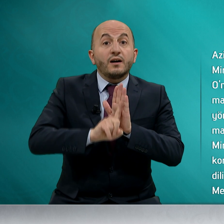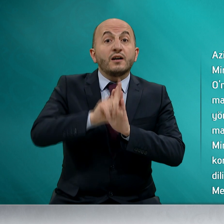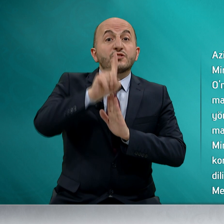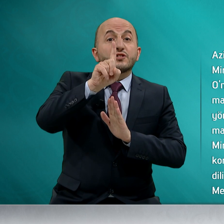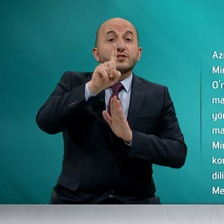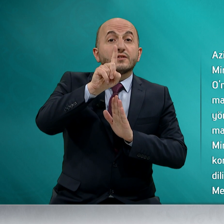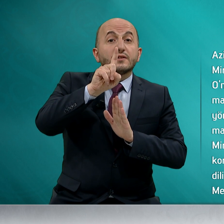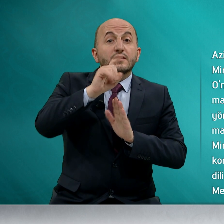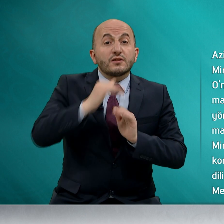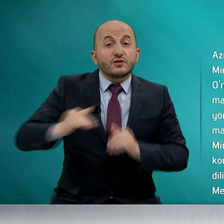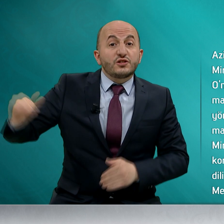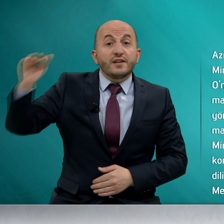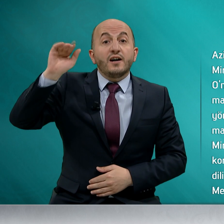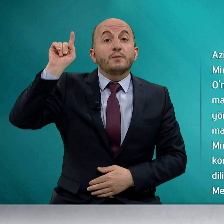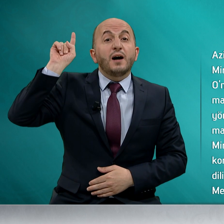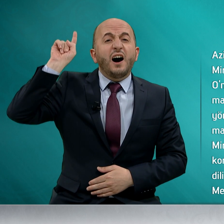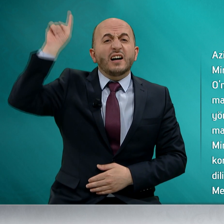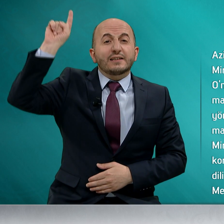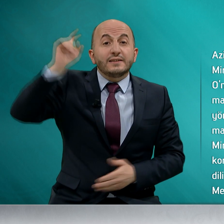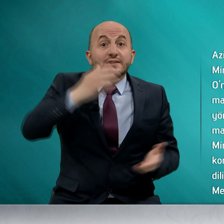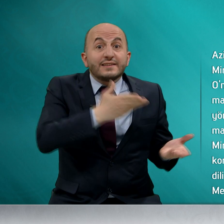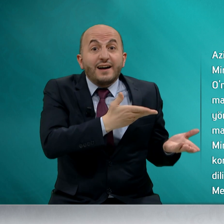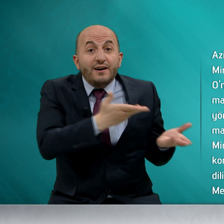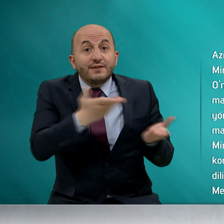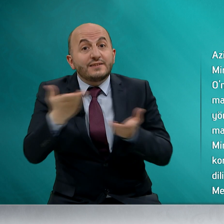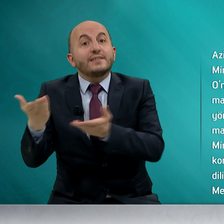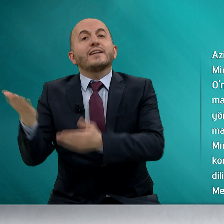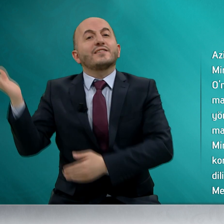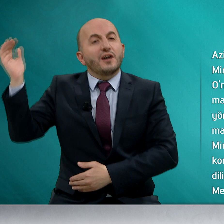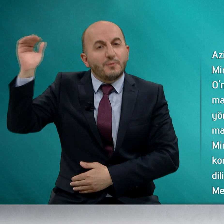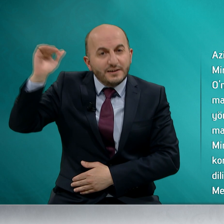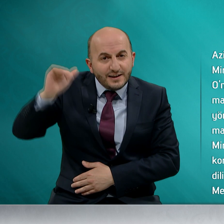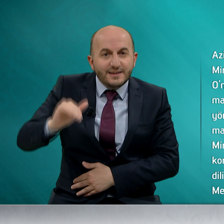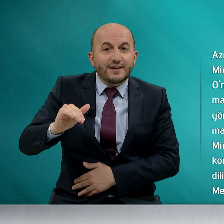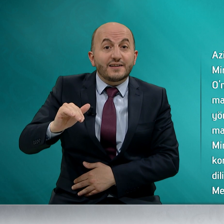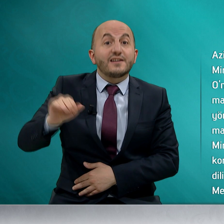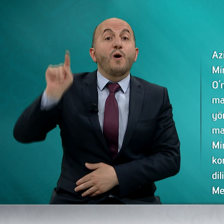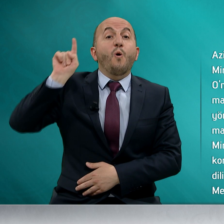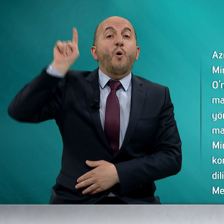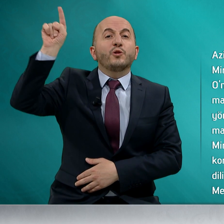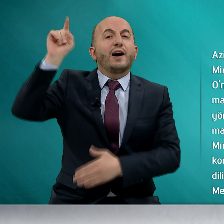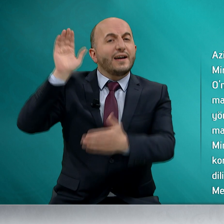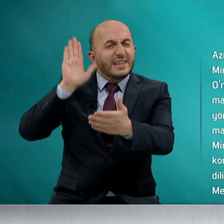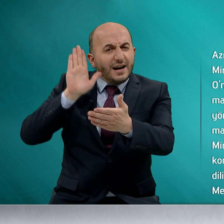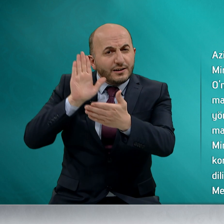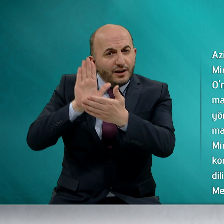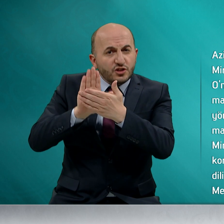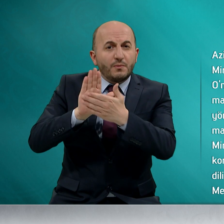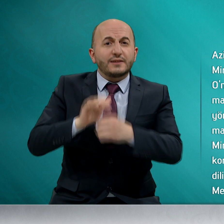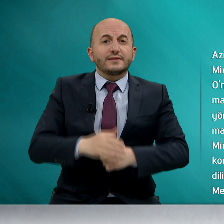Miraç, Cenab-ı Hakk'ın davetine icabet ederek ona yaklaşmaktır.